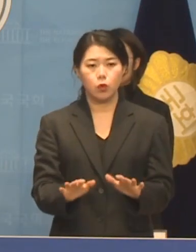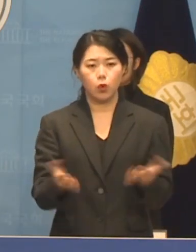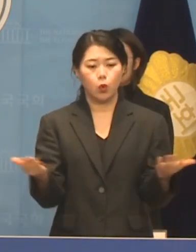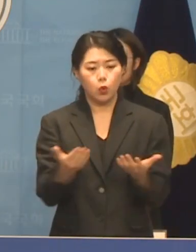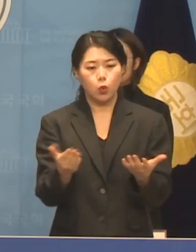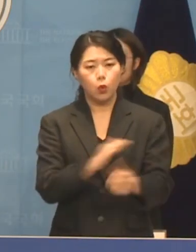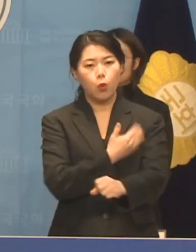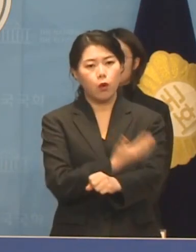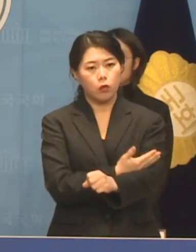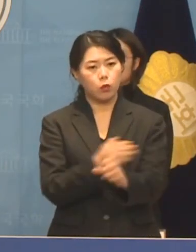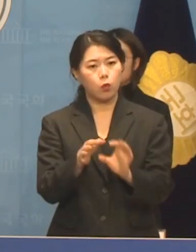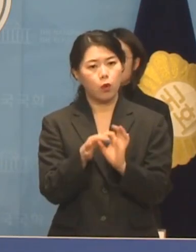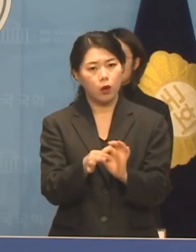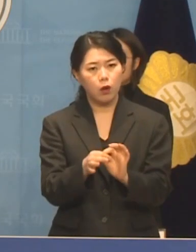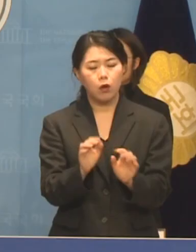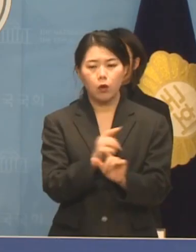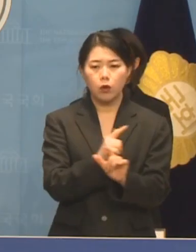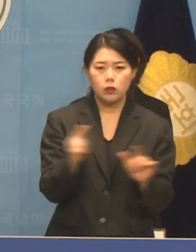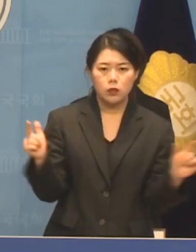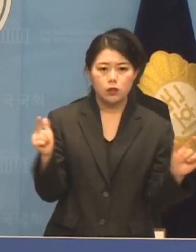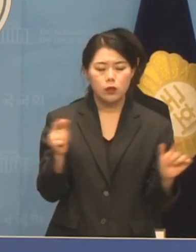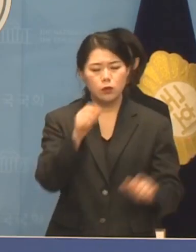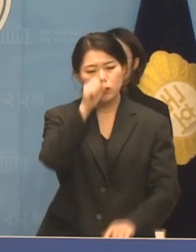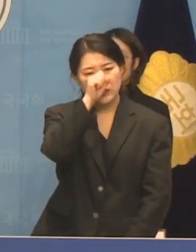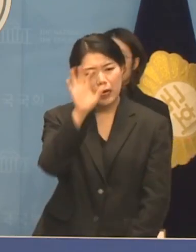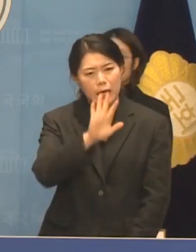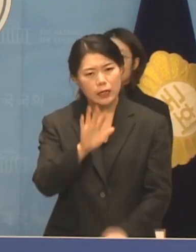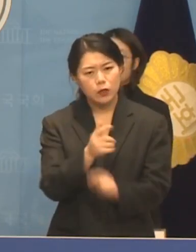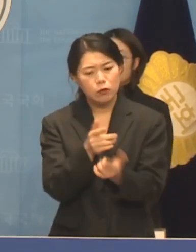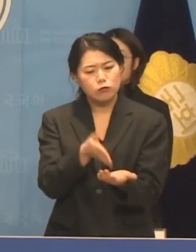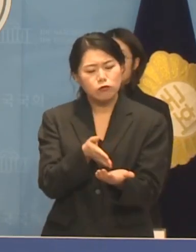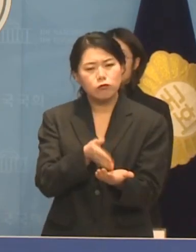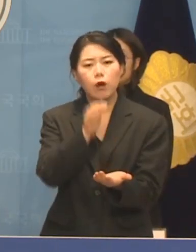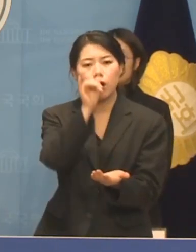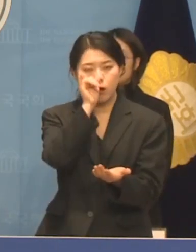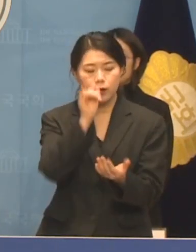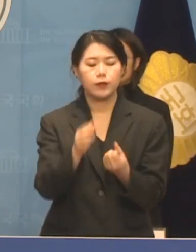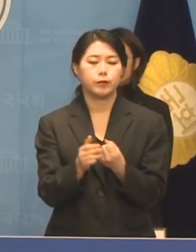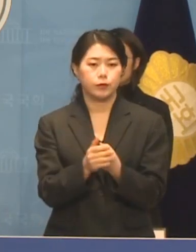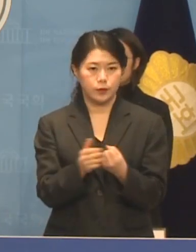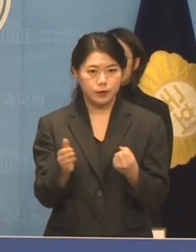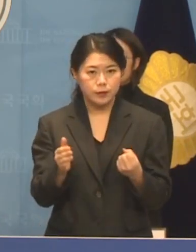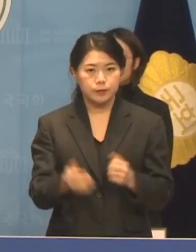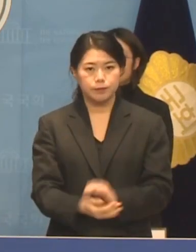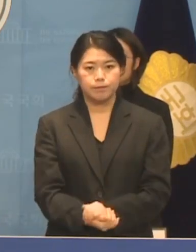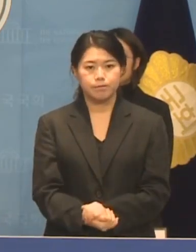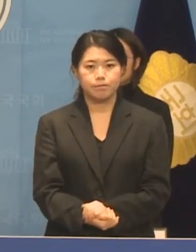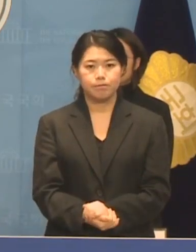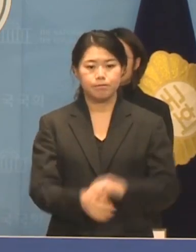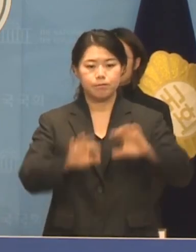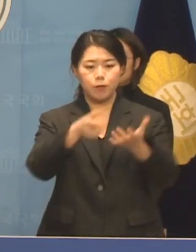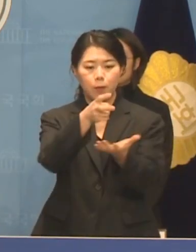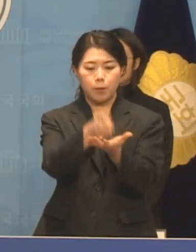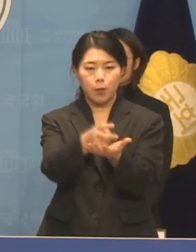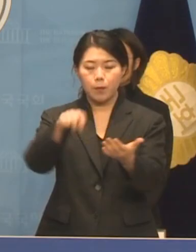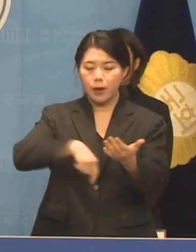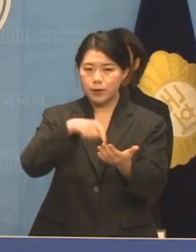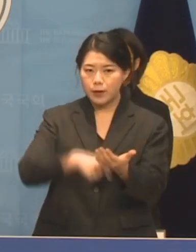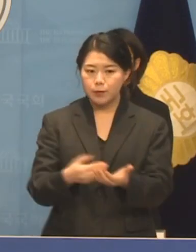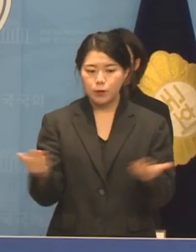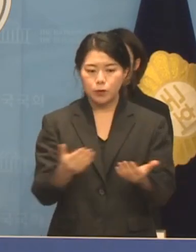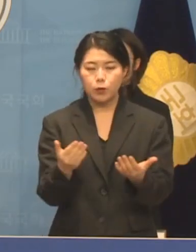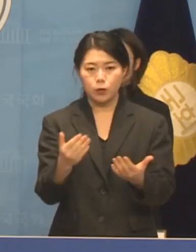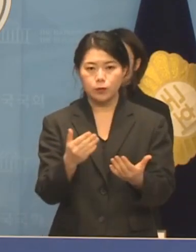안 좋은 소식들이 좀 들려오고 있습니다. 이런 부분들과 관련해서 헌법상 노동 3권이라고 하는